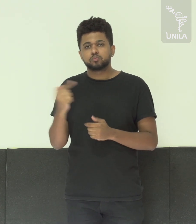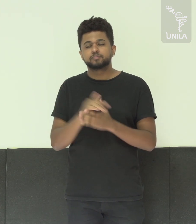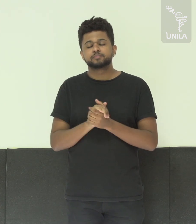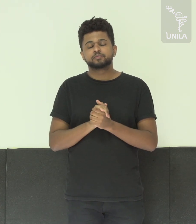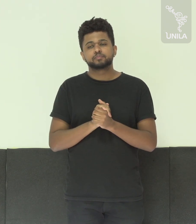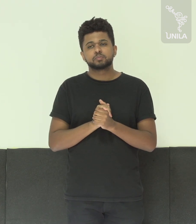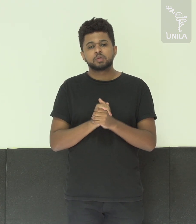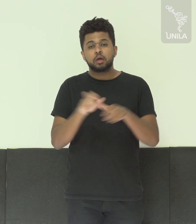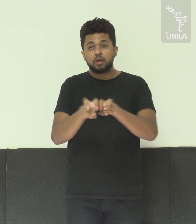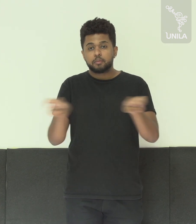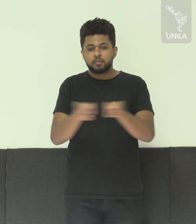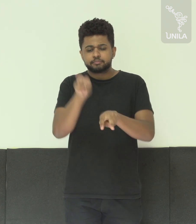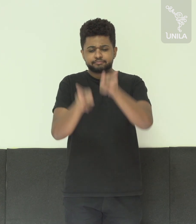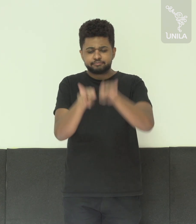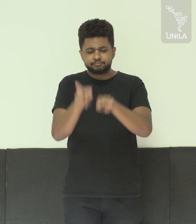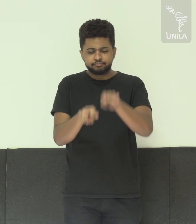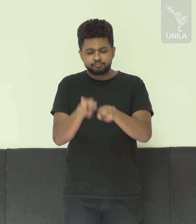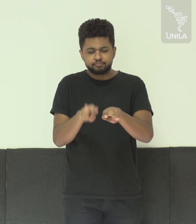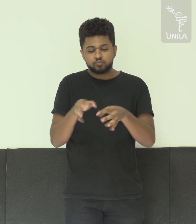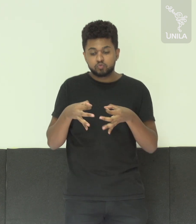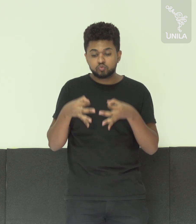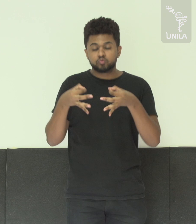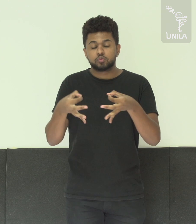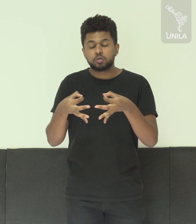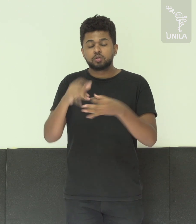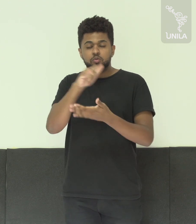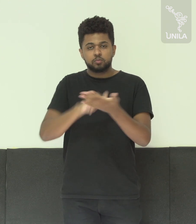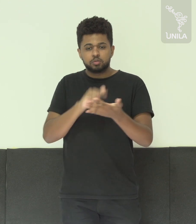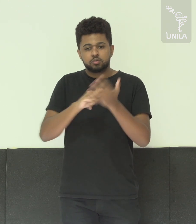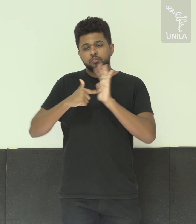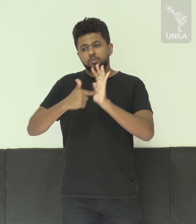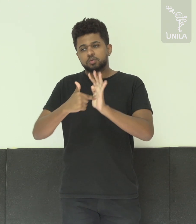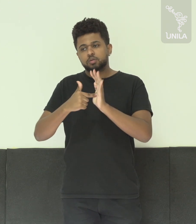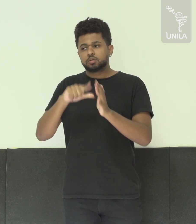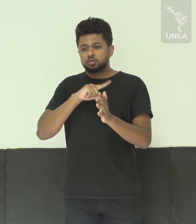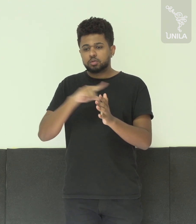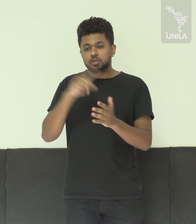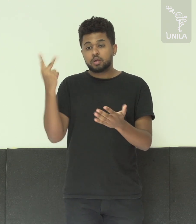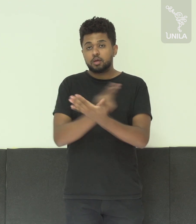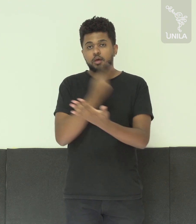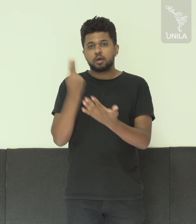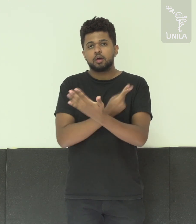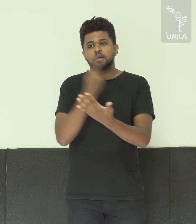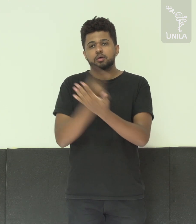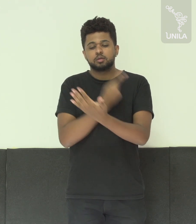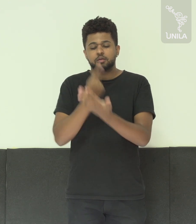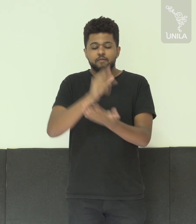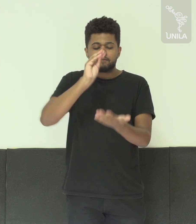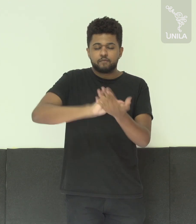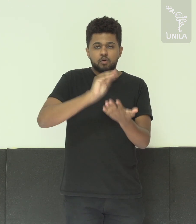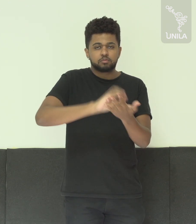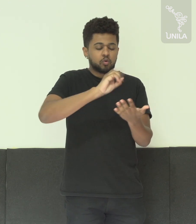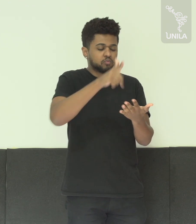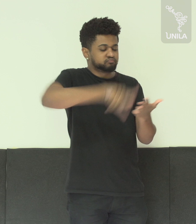7.3.9.2.1. A banca de verificação e validação julgar que a documentação apresentada esteja errada, incompleta